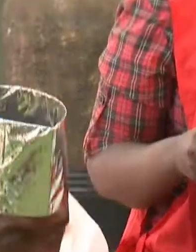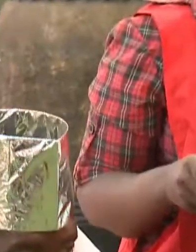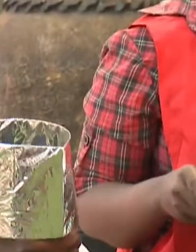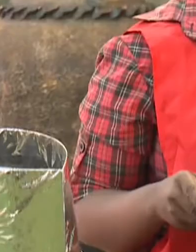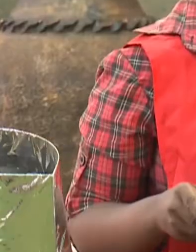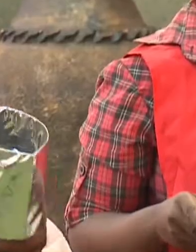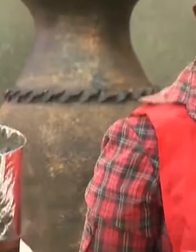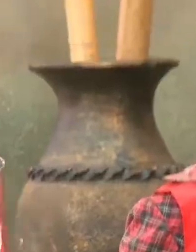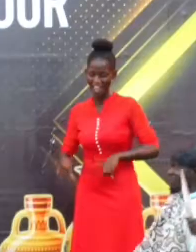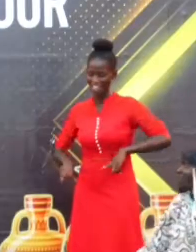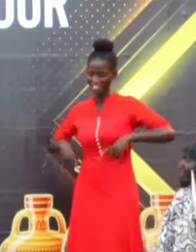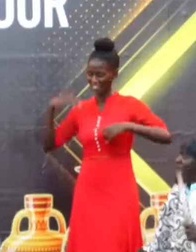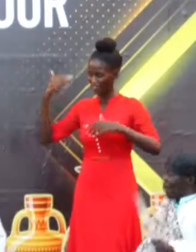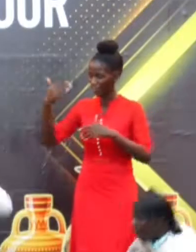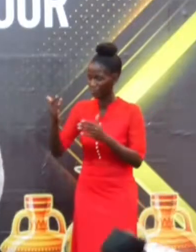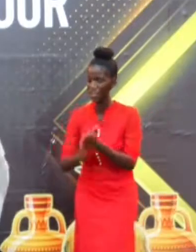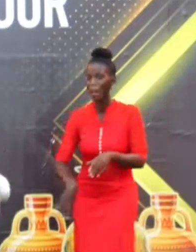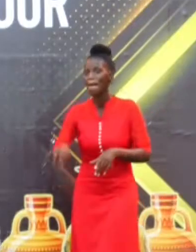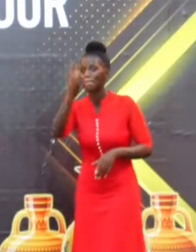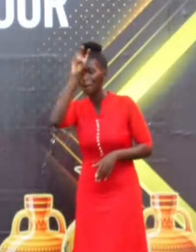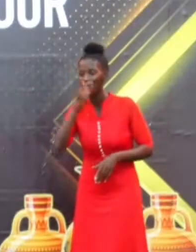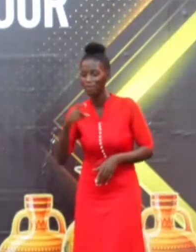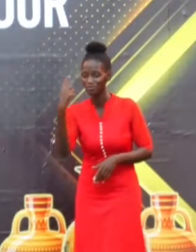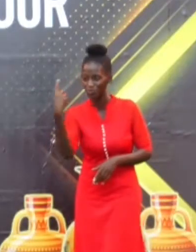akaswero owangalire ddala embuzi